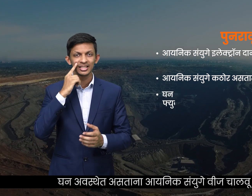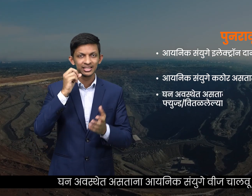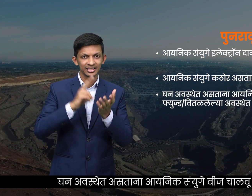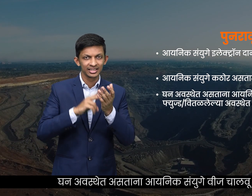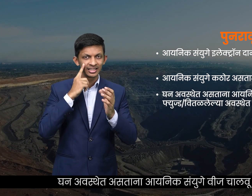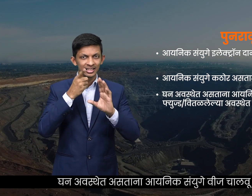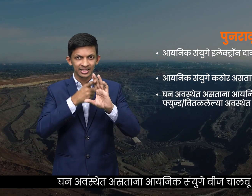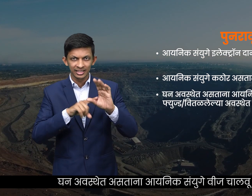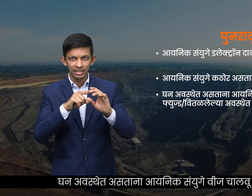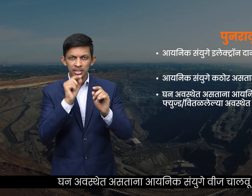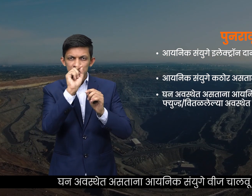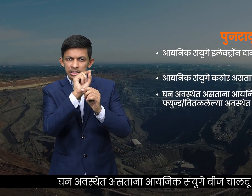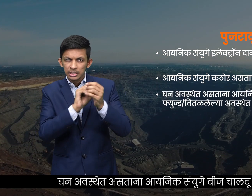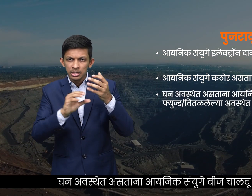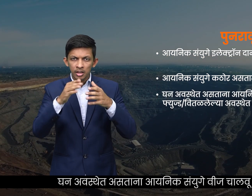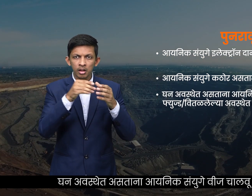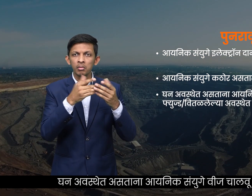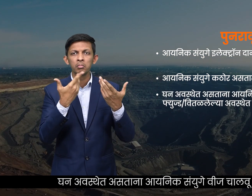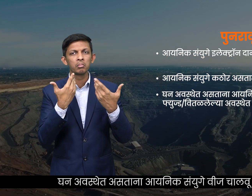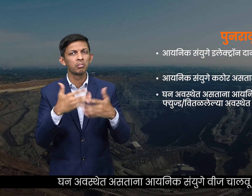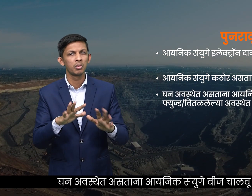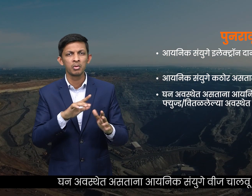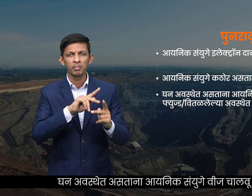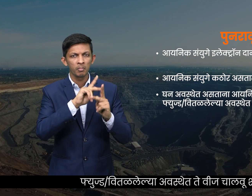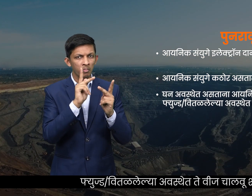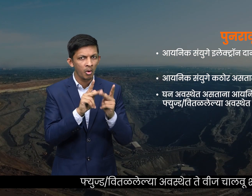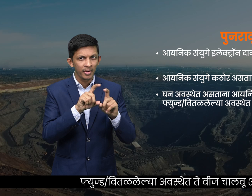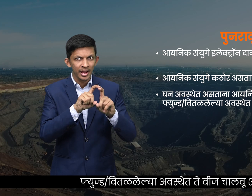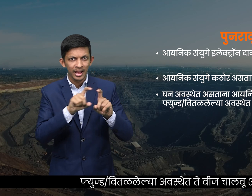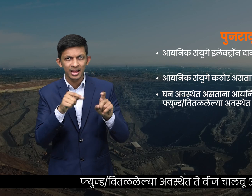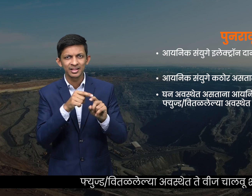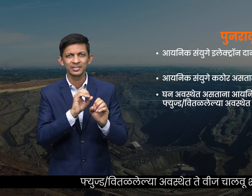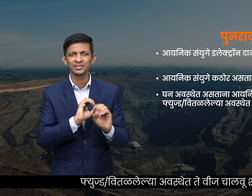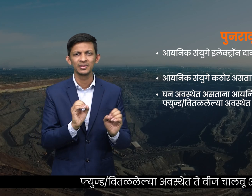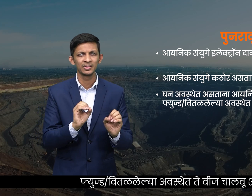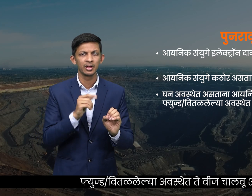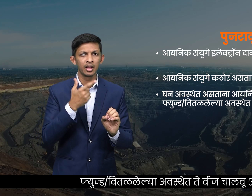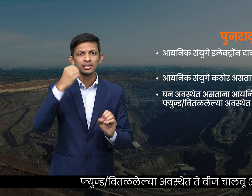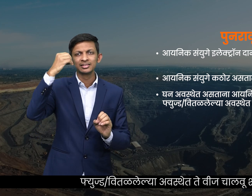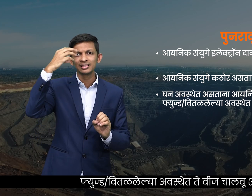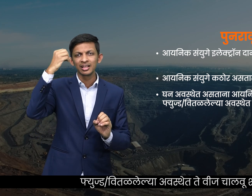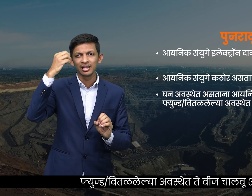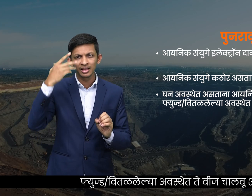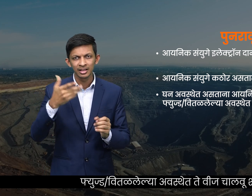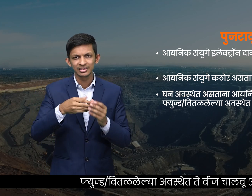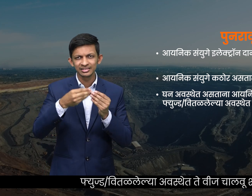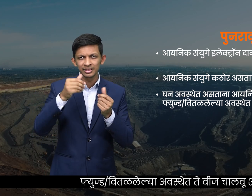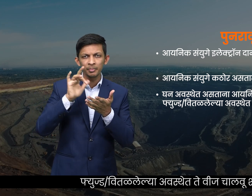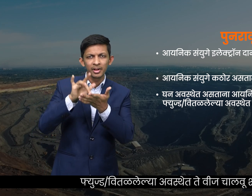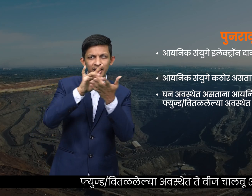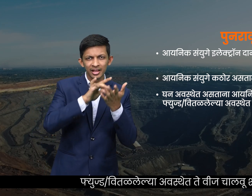घन अवस्थेत असताना आयनिक संयुगे वीज चालवू शकत नाहीत. फ्यूज वितळलेल्या अवस्थेत ते वीज चालवू शकतात.